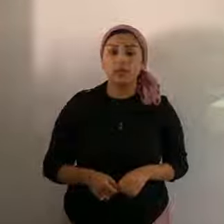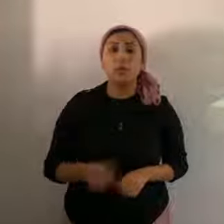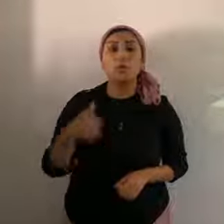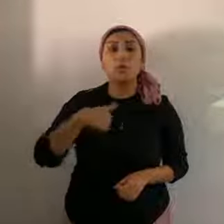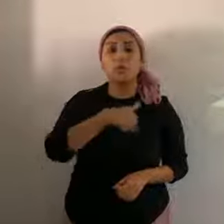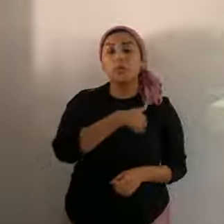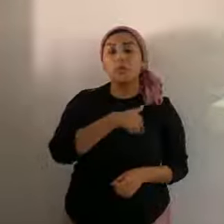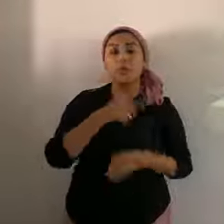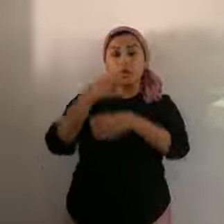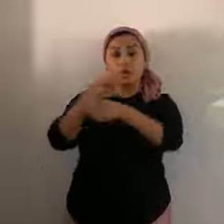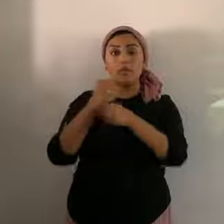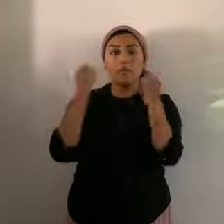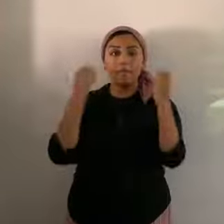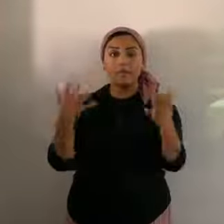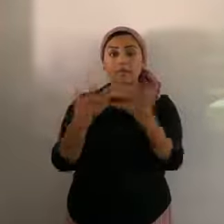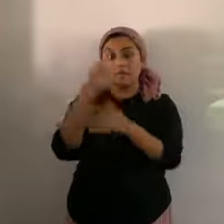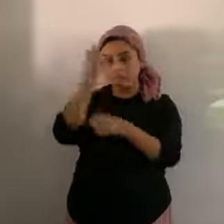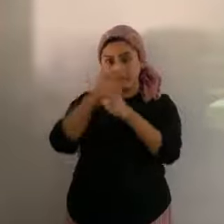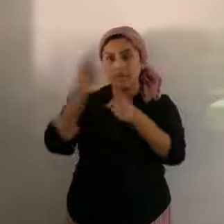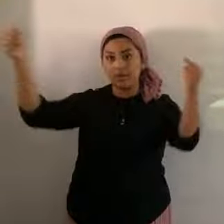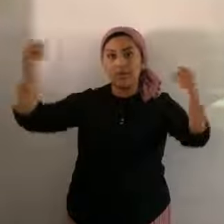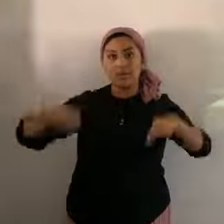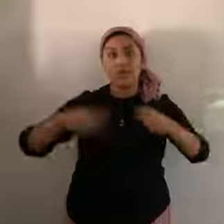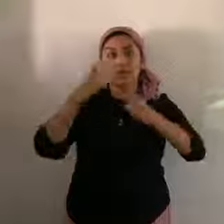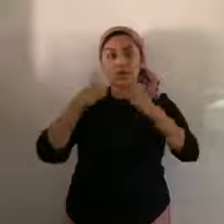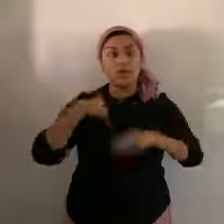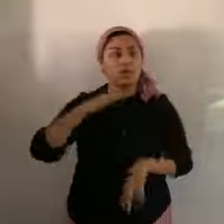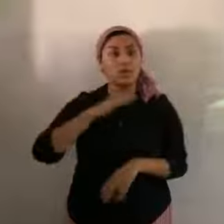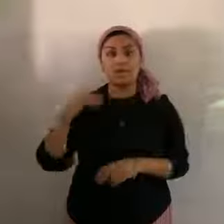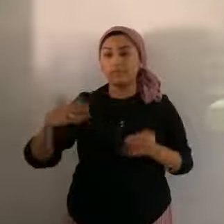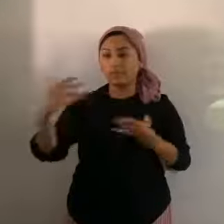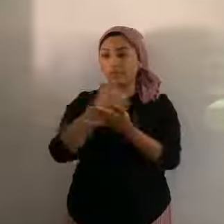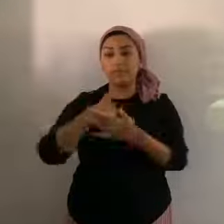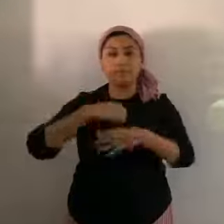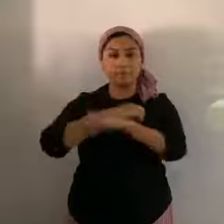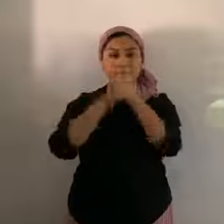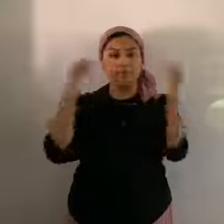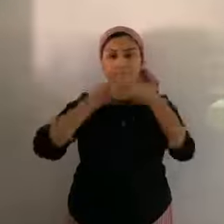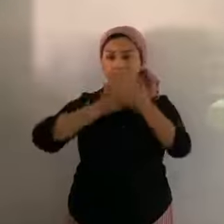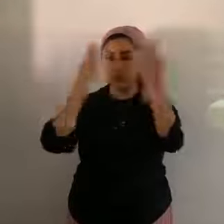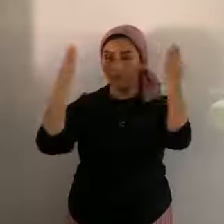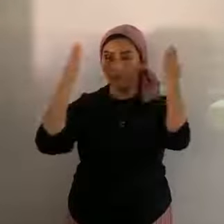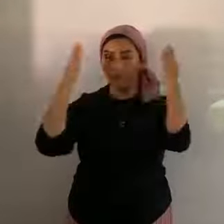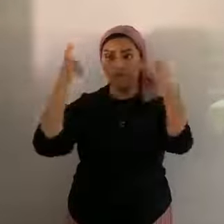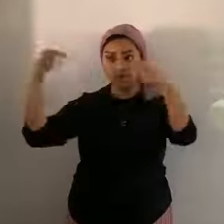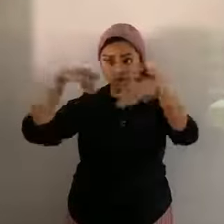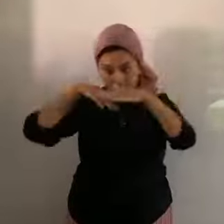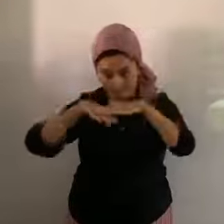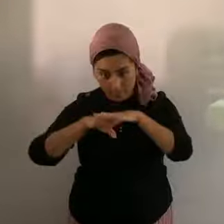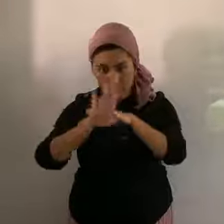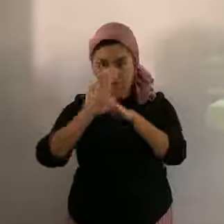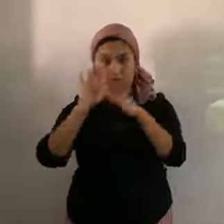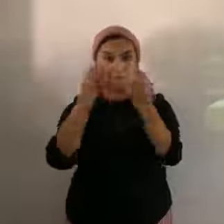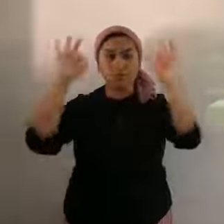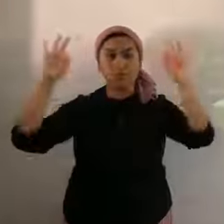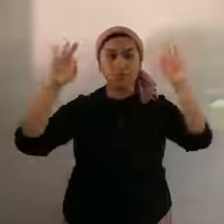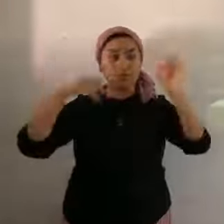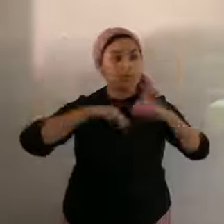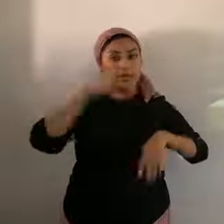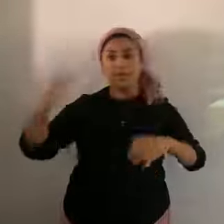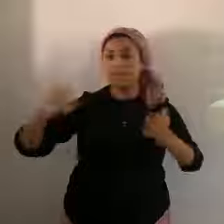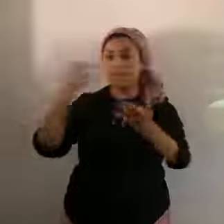Nosotros vamos a recibir a muchos amados ajín que vienen de visita. Nunca se cobra ni medio dólar, ni medio peso porque entren a las fiestas. Jamás lo hemos